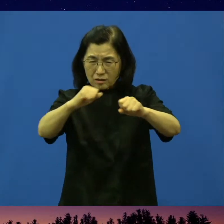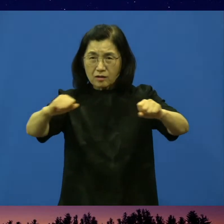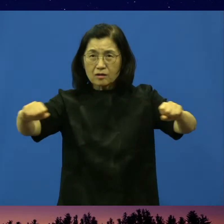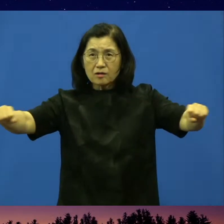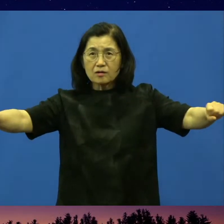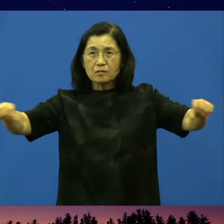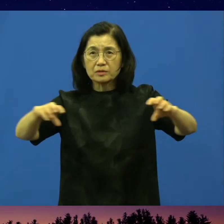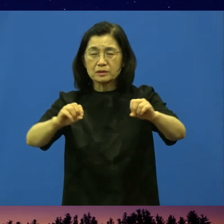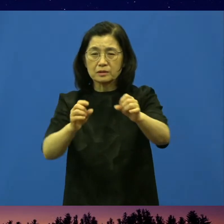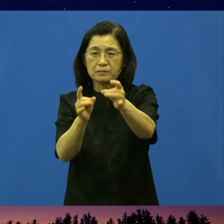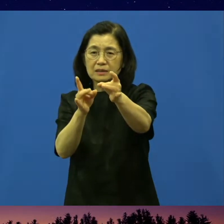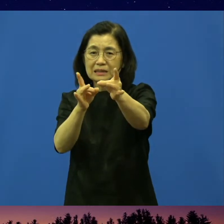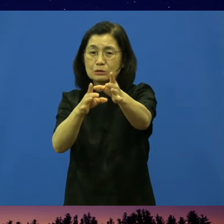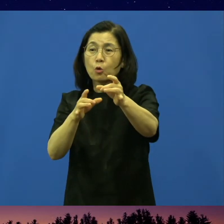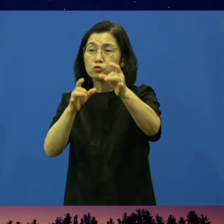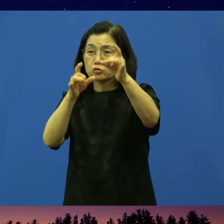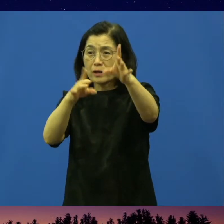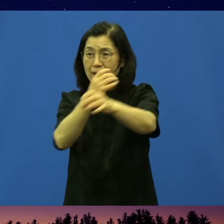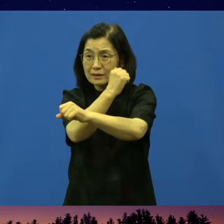시대에 세수부가 있는데,